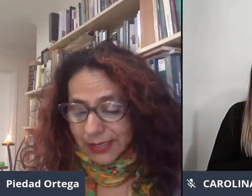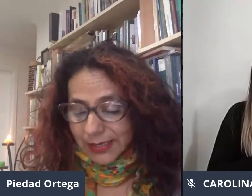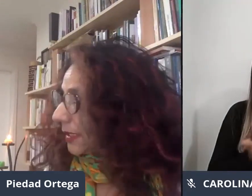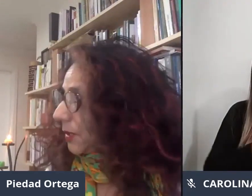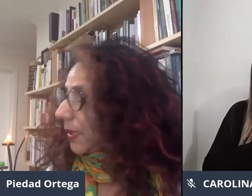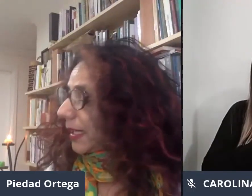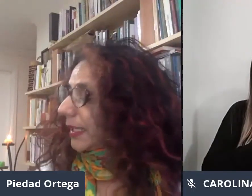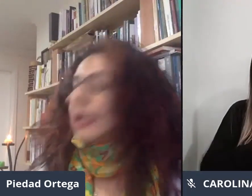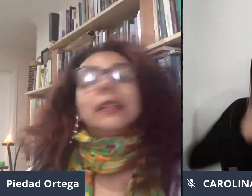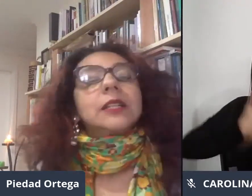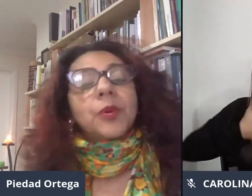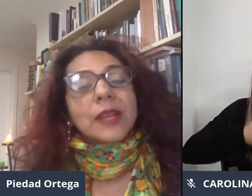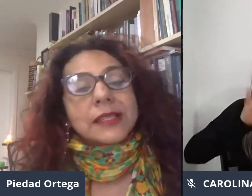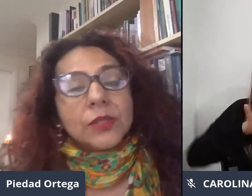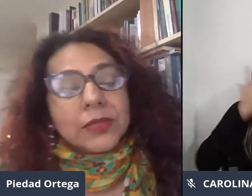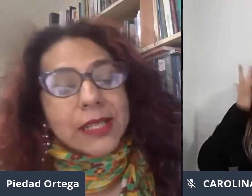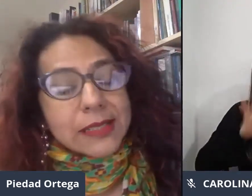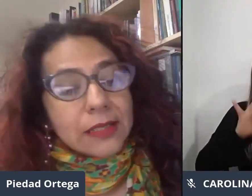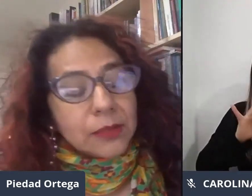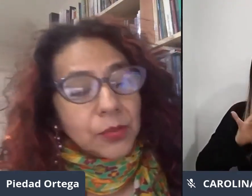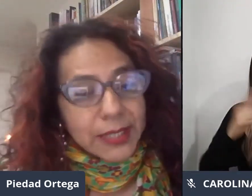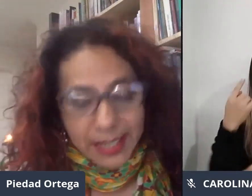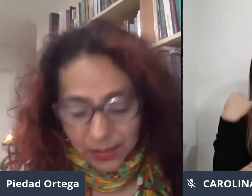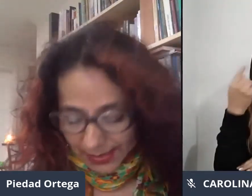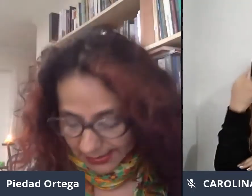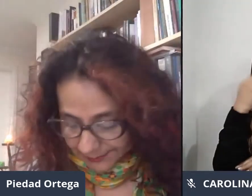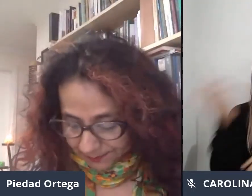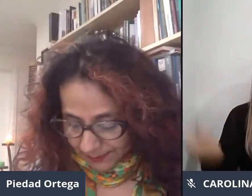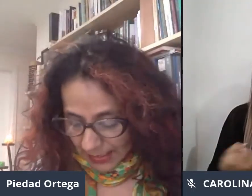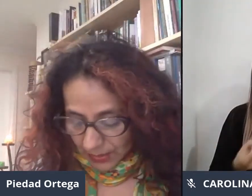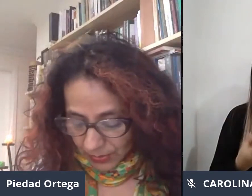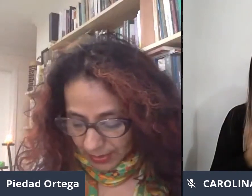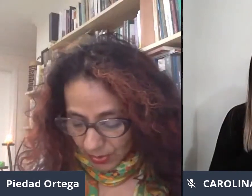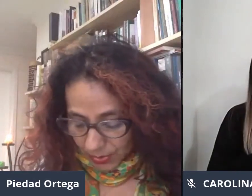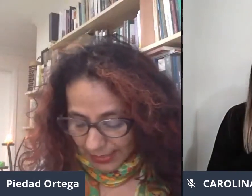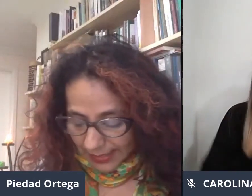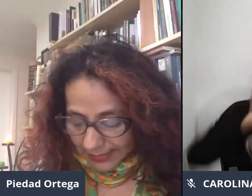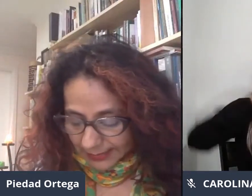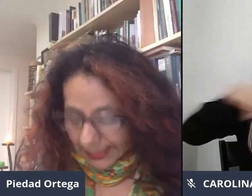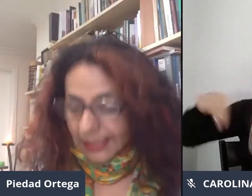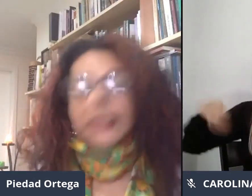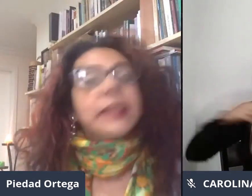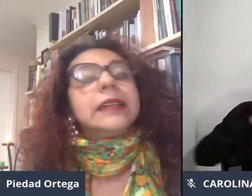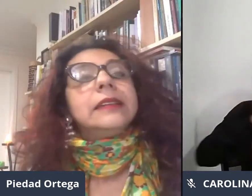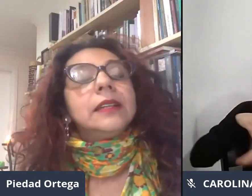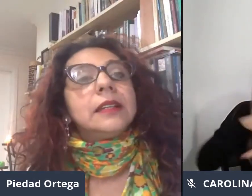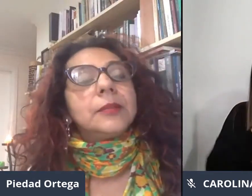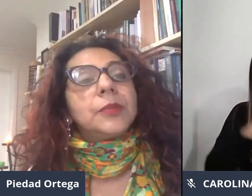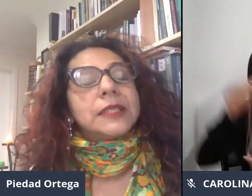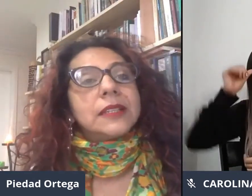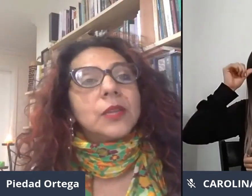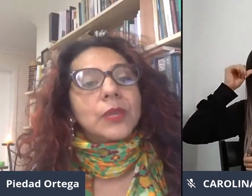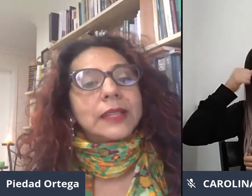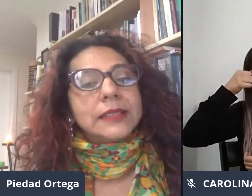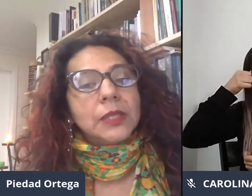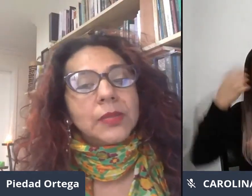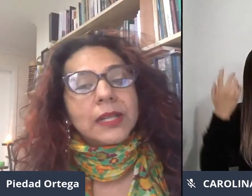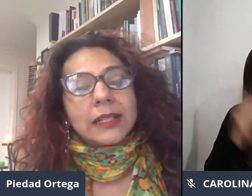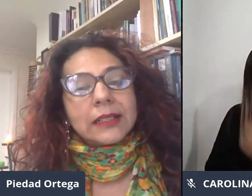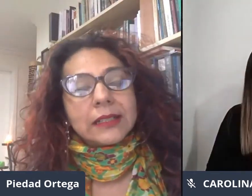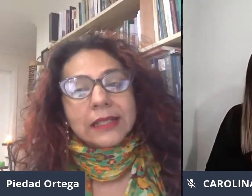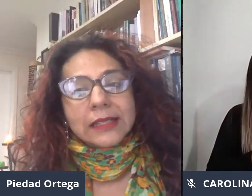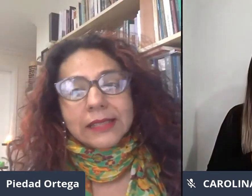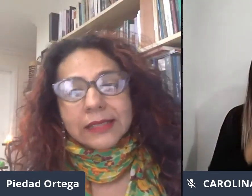política educativa las poblaciones vulnerables. Recordar que en la política